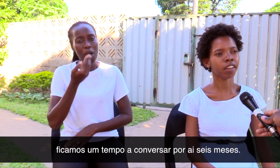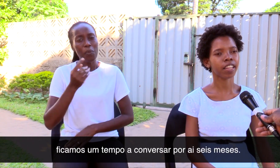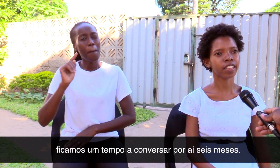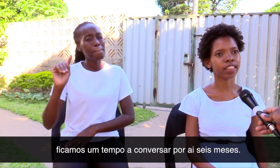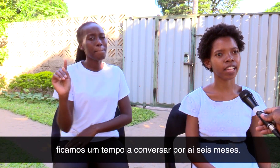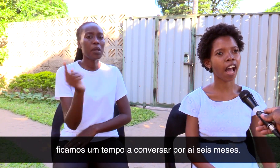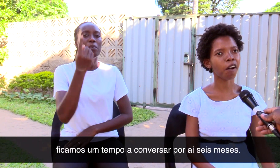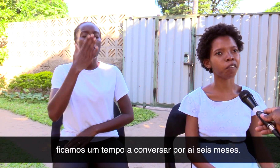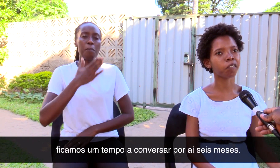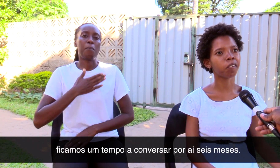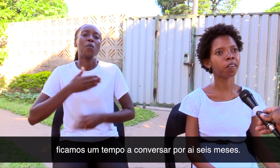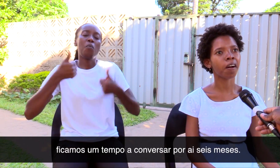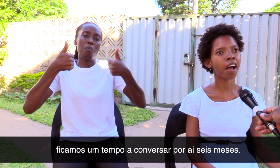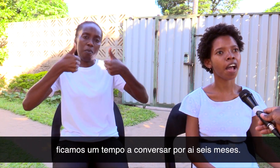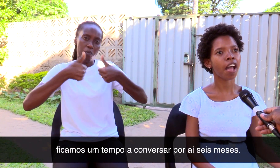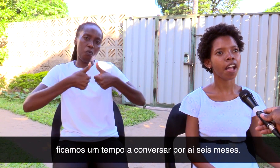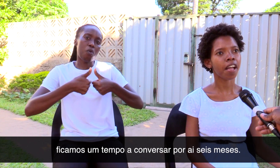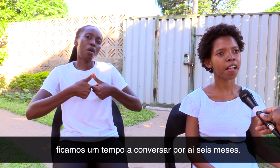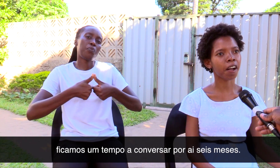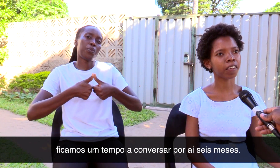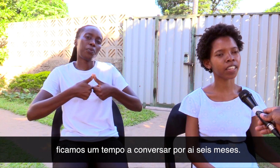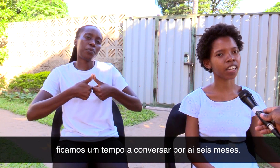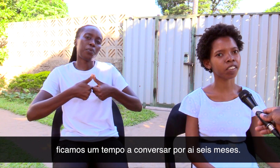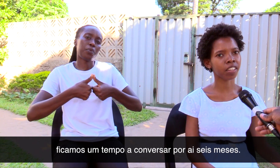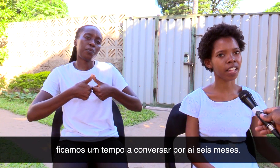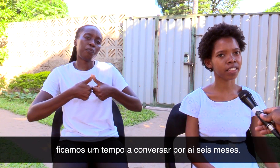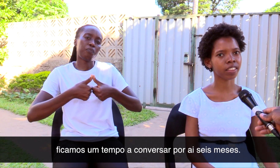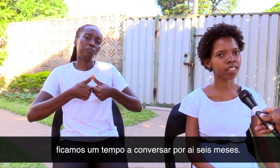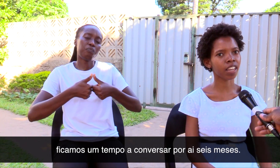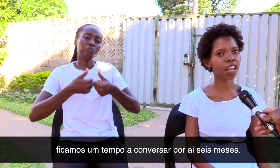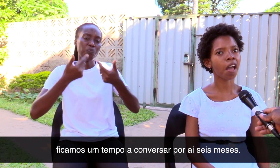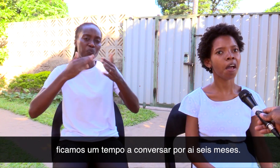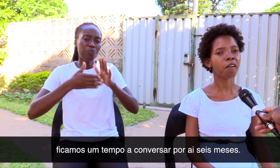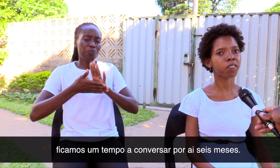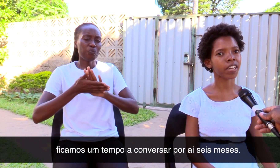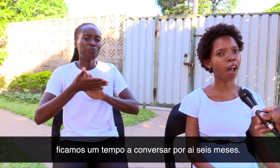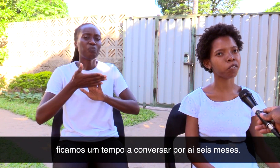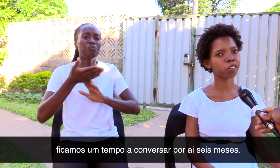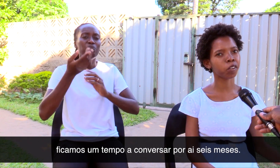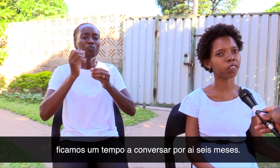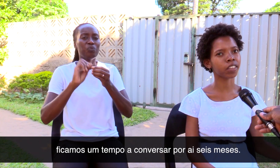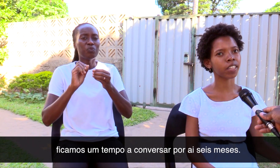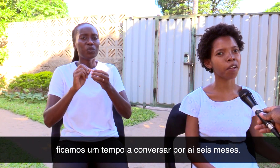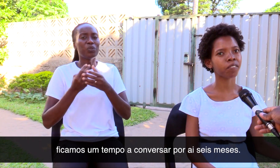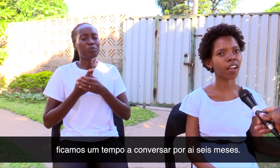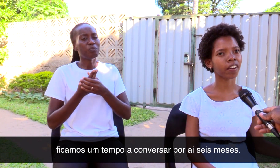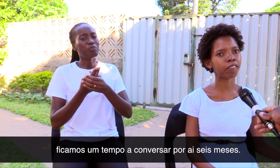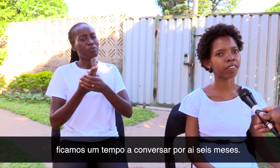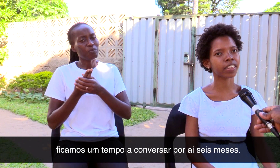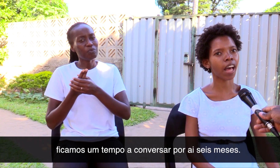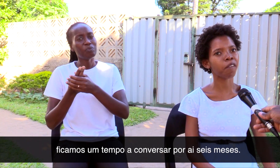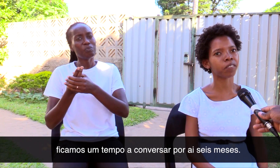namorado. Então, eu conheci, ficamos um tempo